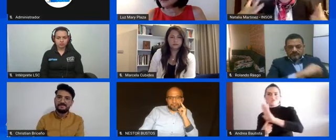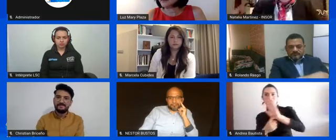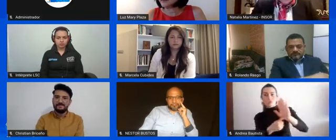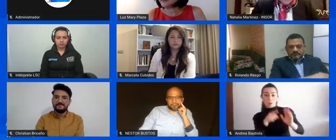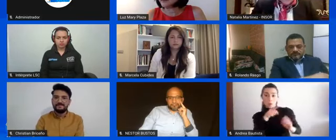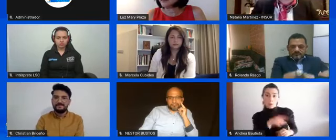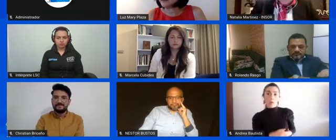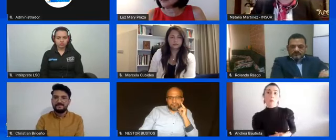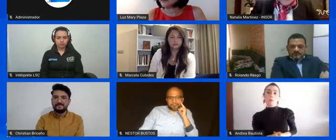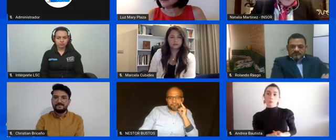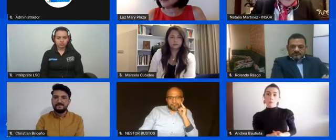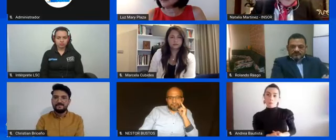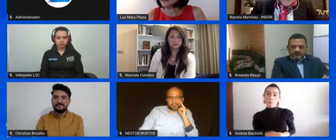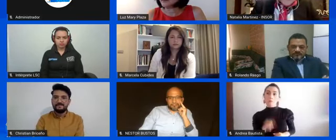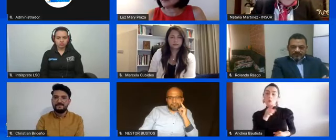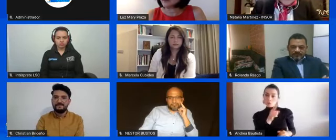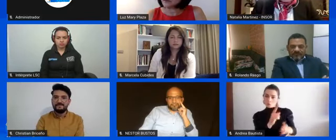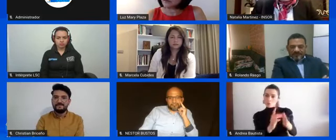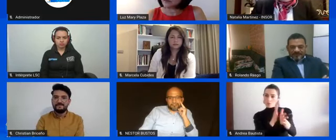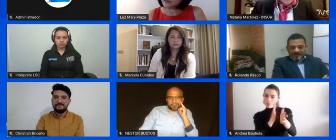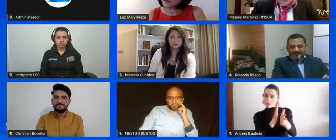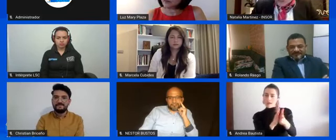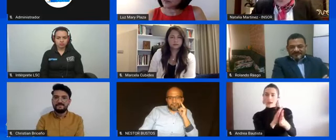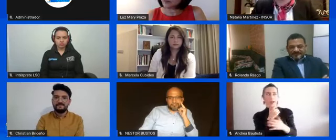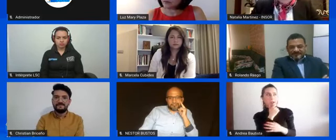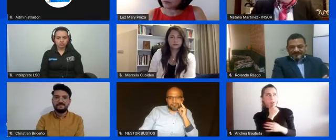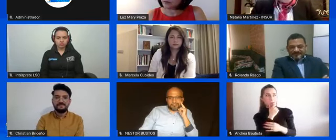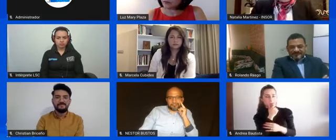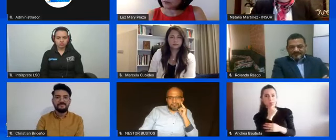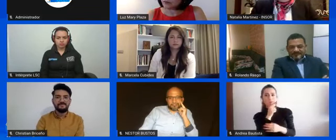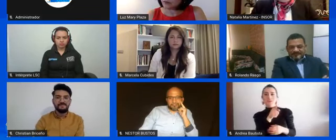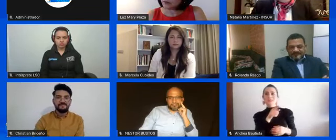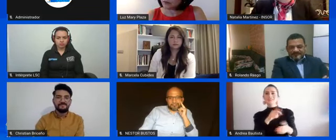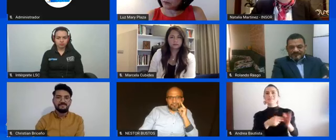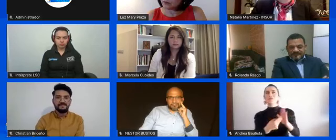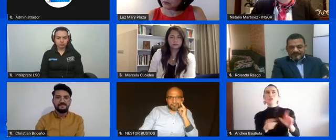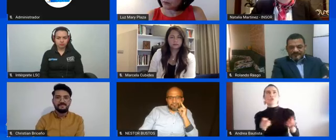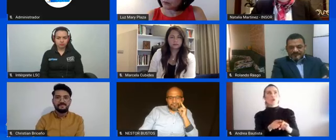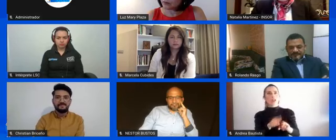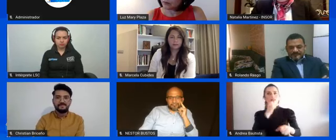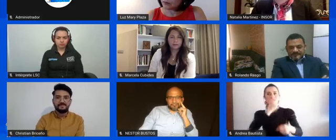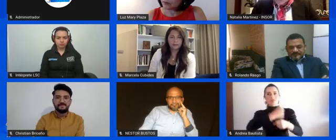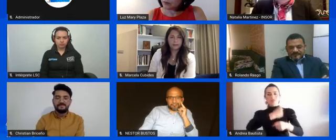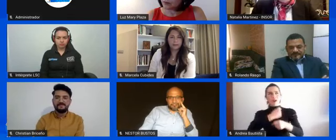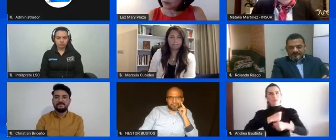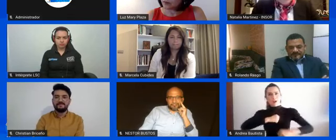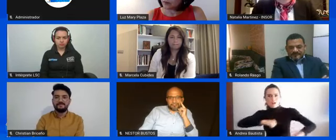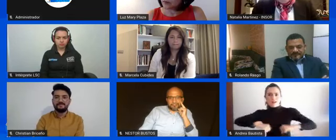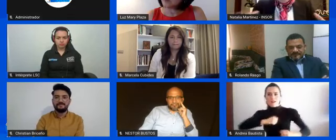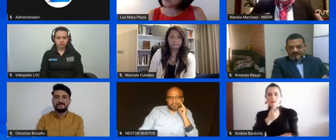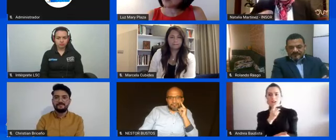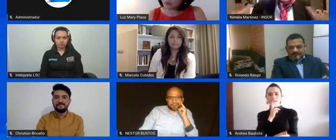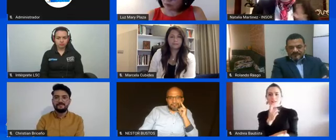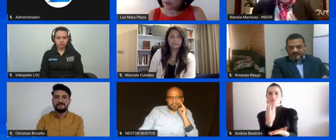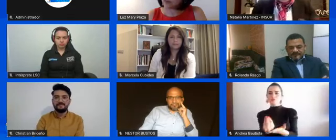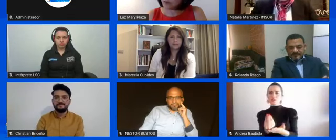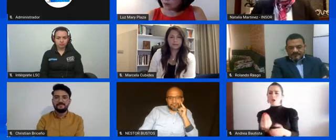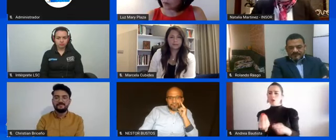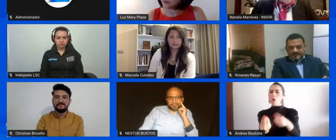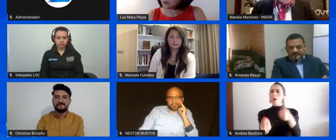conclusiones o resultados que uno podría decir fue el cambio de paradigma frente